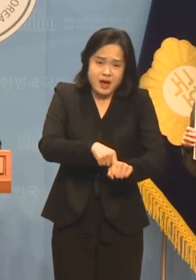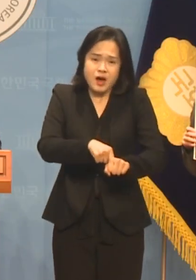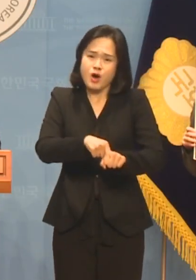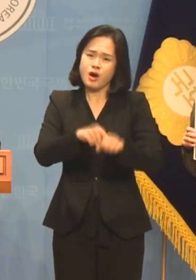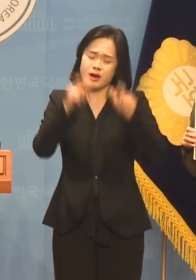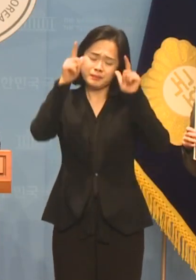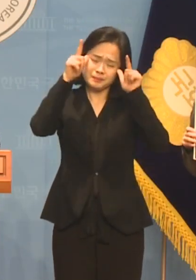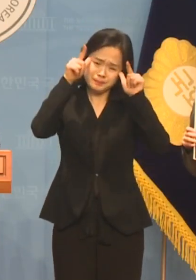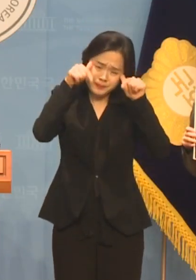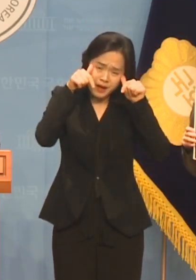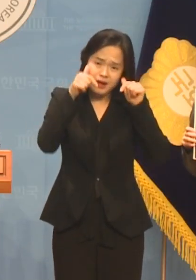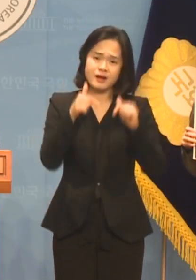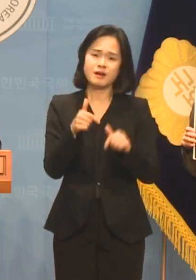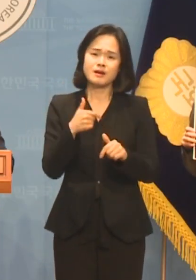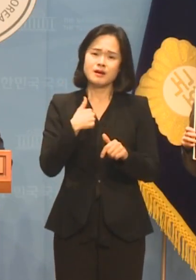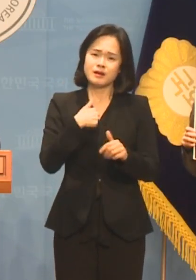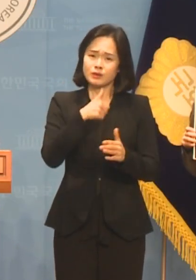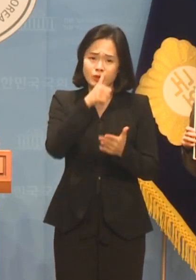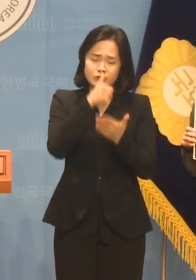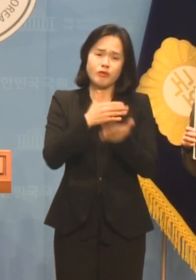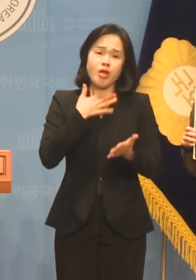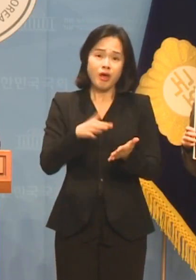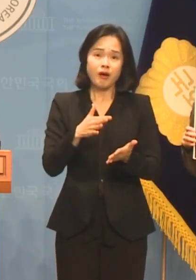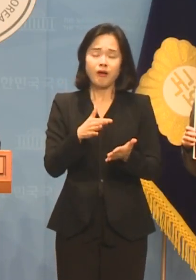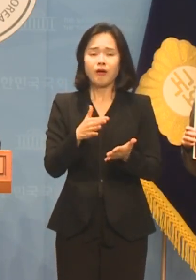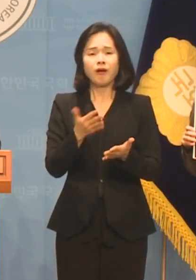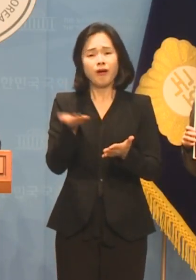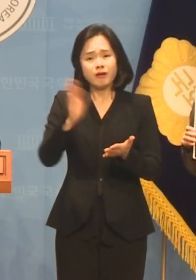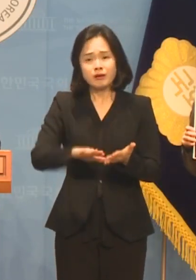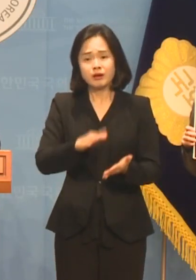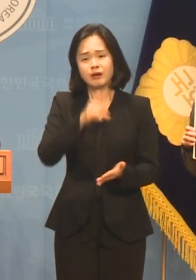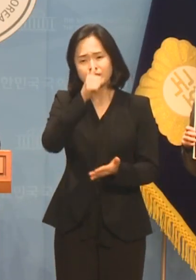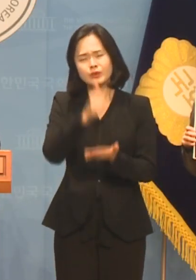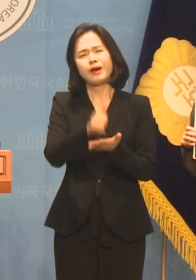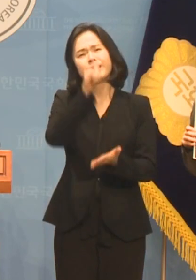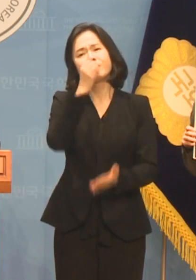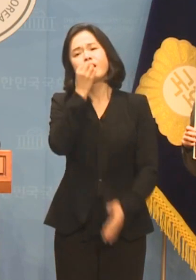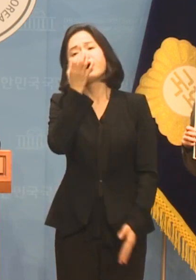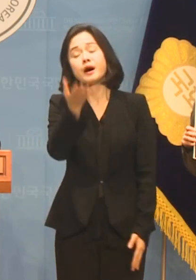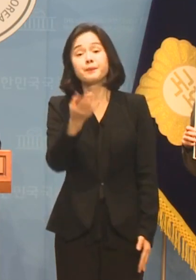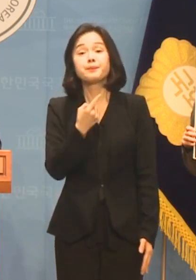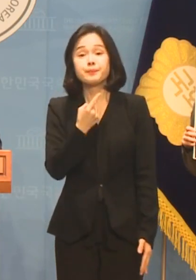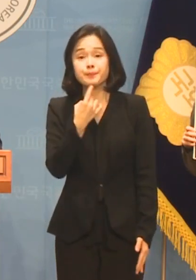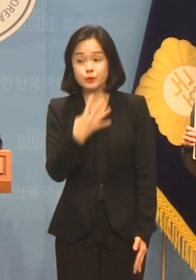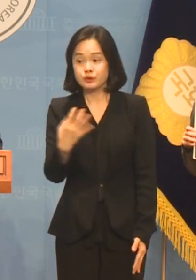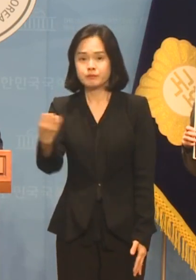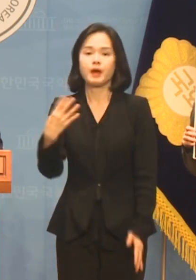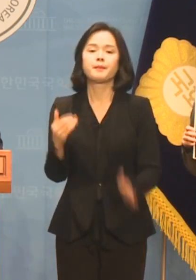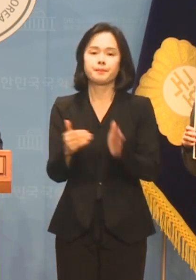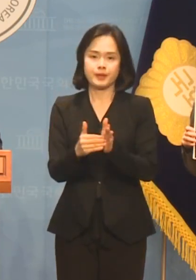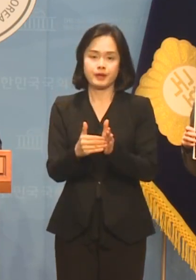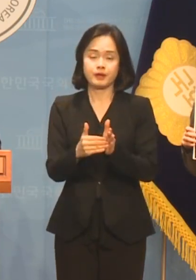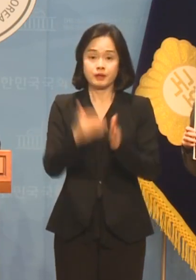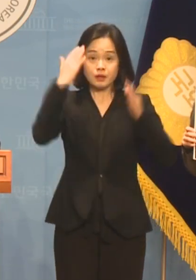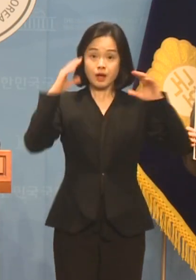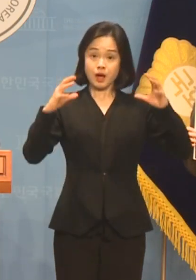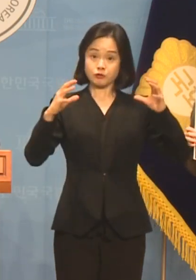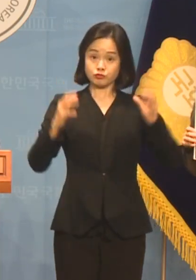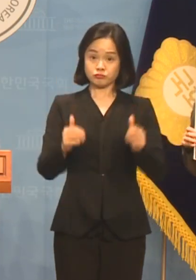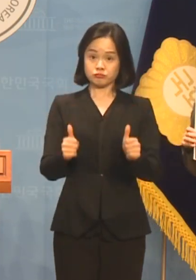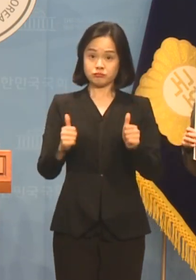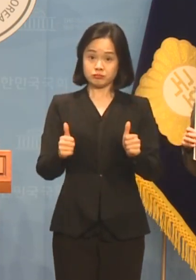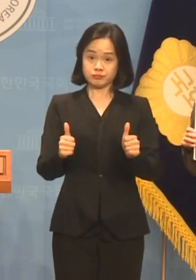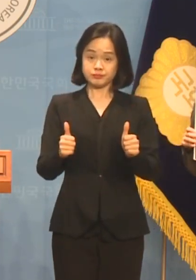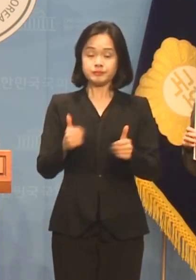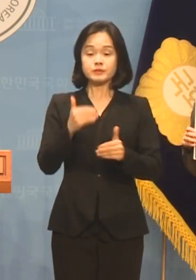당시에 김신혜법을 대표 발의했습니다. 대한민국에는 1심, 2심, 3심으로 형사적